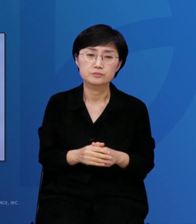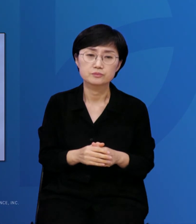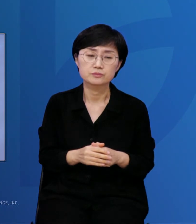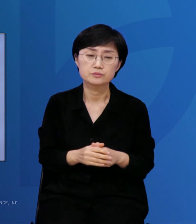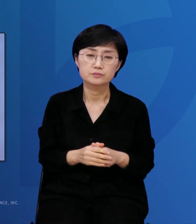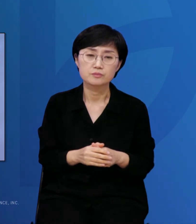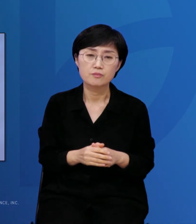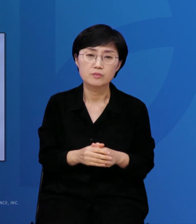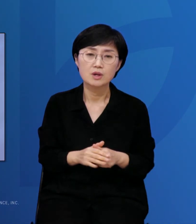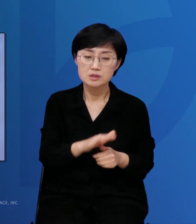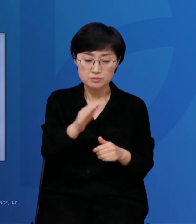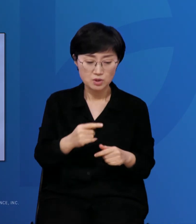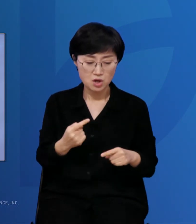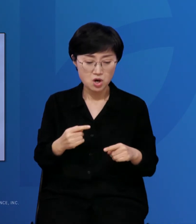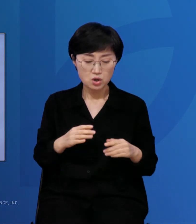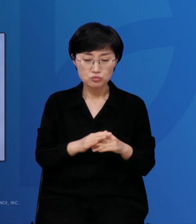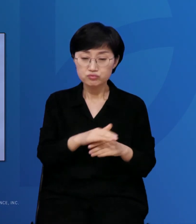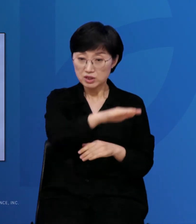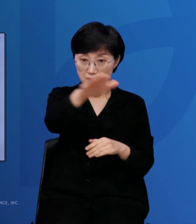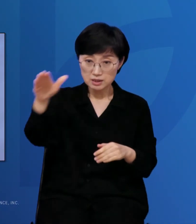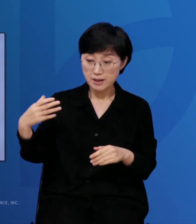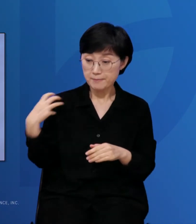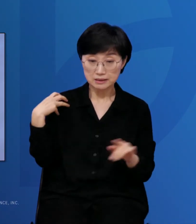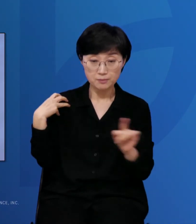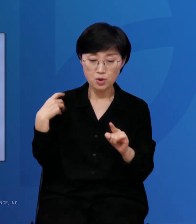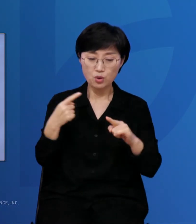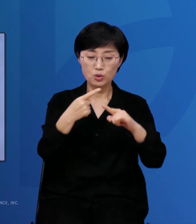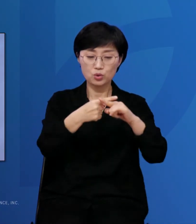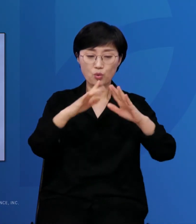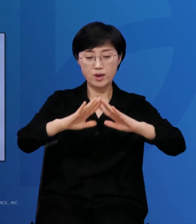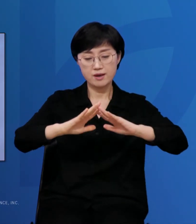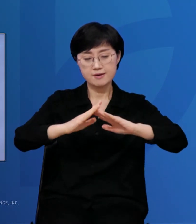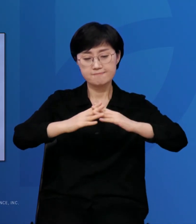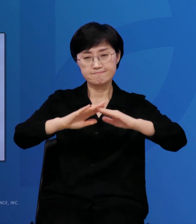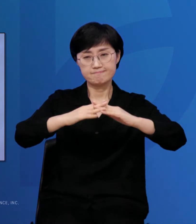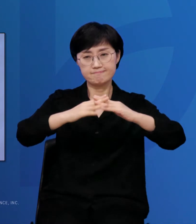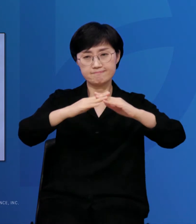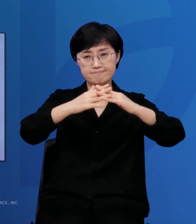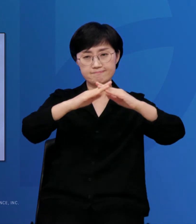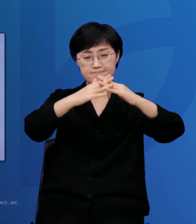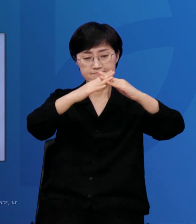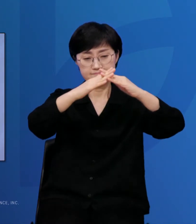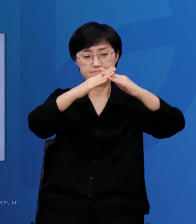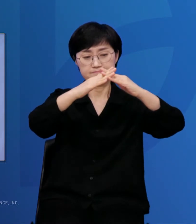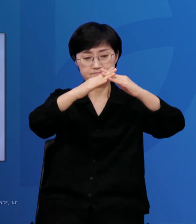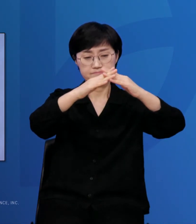그래서 교회당을 건축하는 우리는 가장 먼저 교회 축복부터 회복해요.